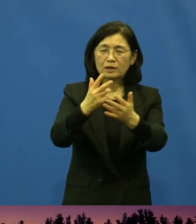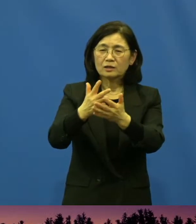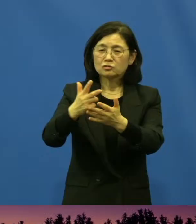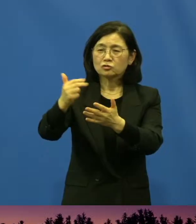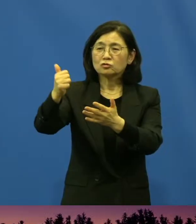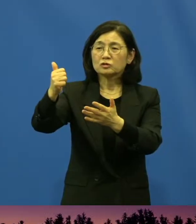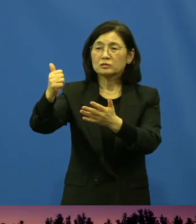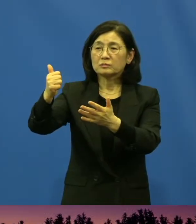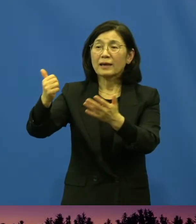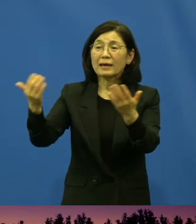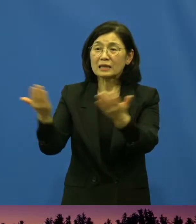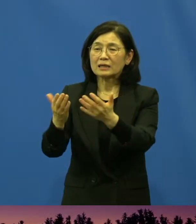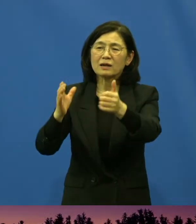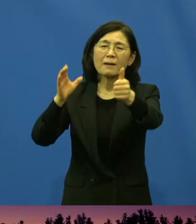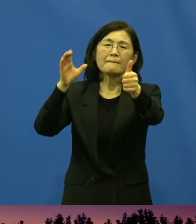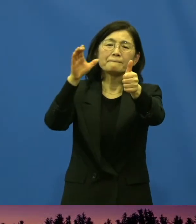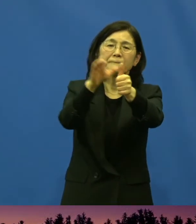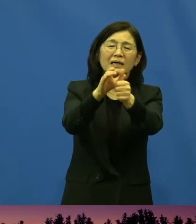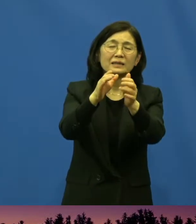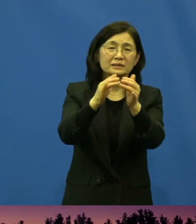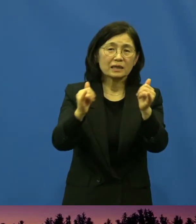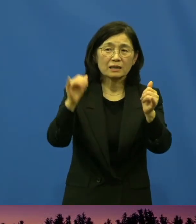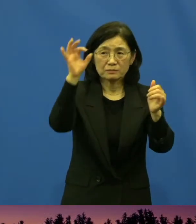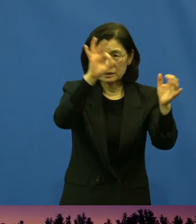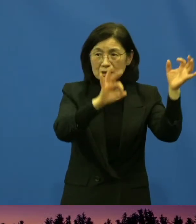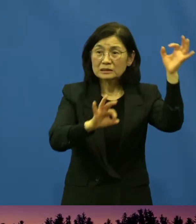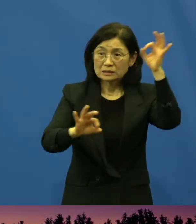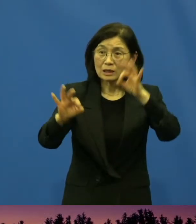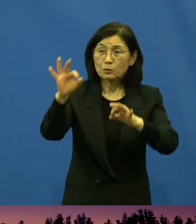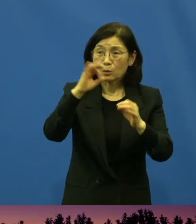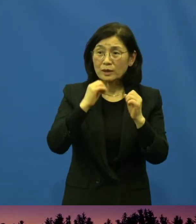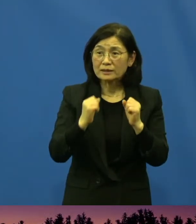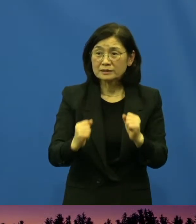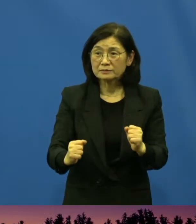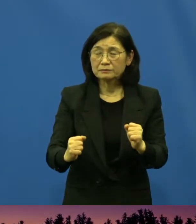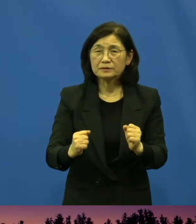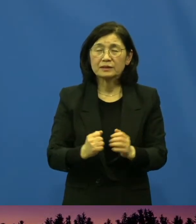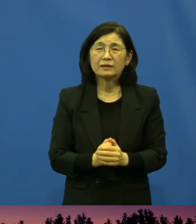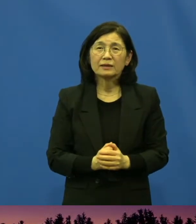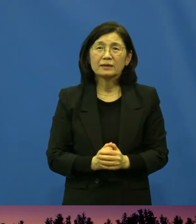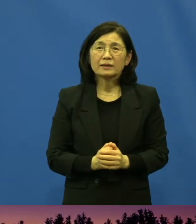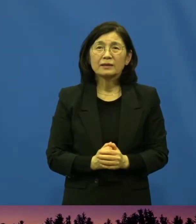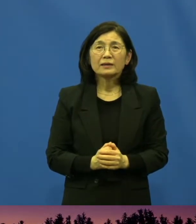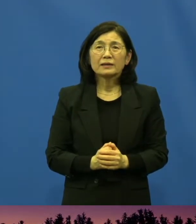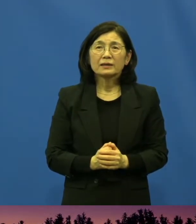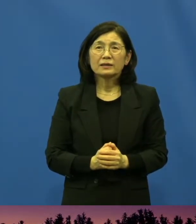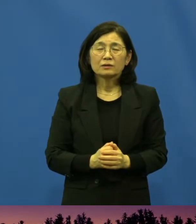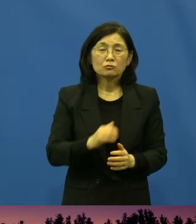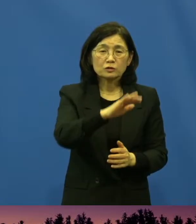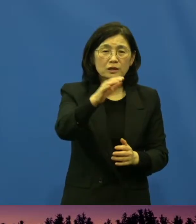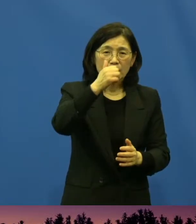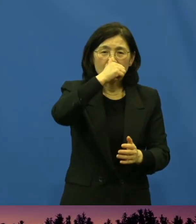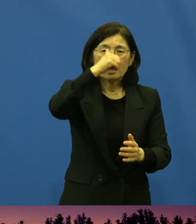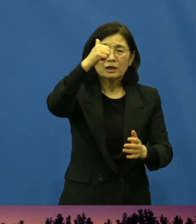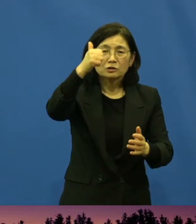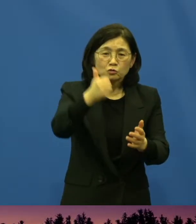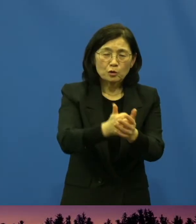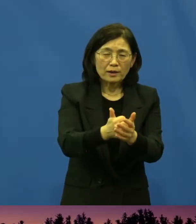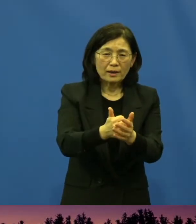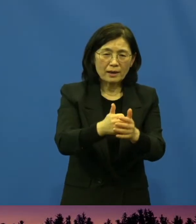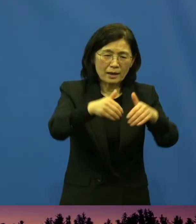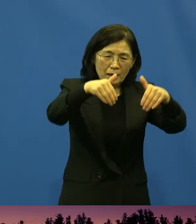하나님은 우리가 자라가기를 원하시고 죄의 노예 상태로 계속 머물러 있기를 원치 않아 하시고 다른 레벨로 살기를 원하시는